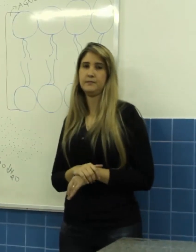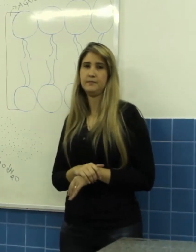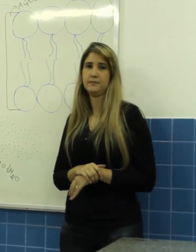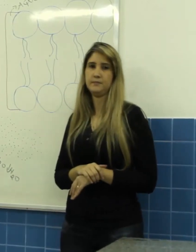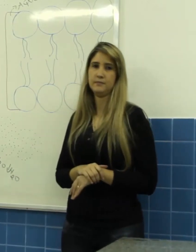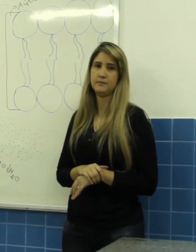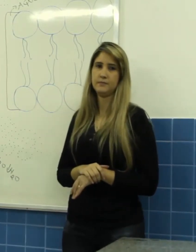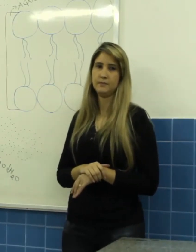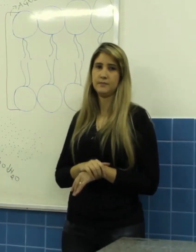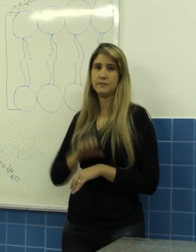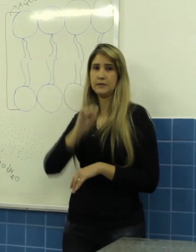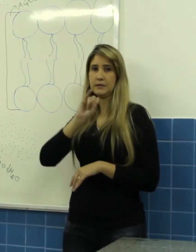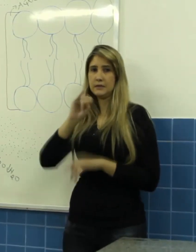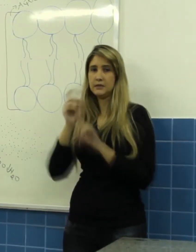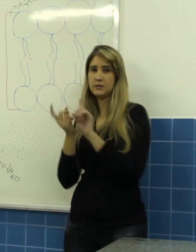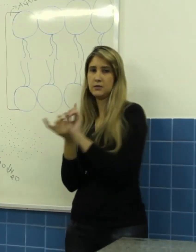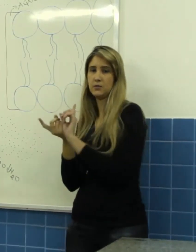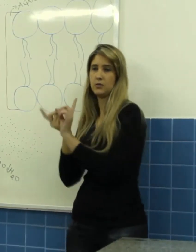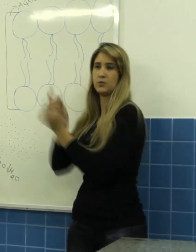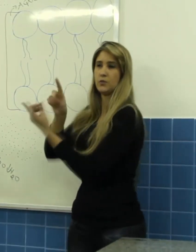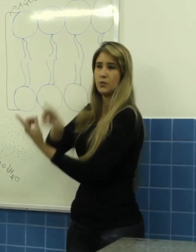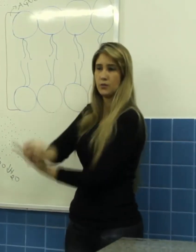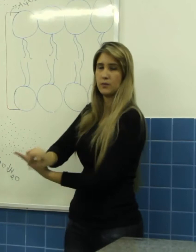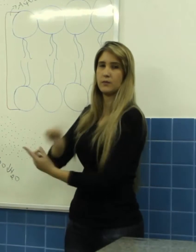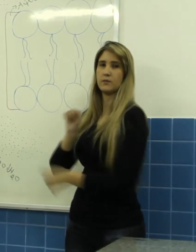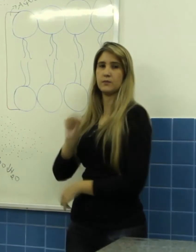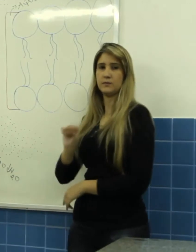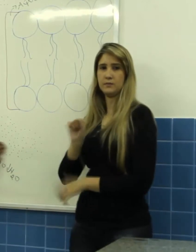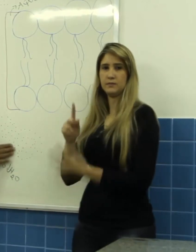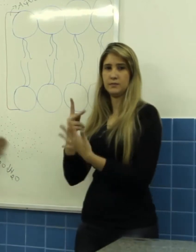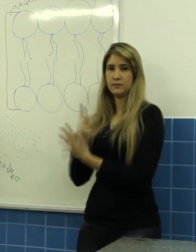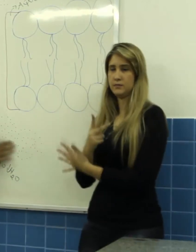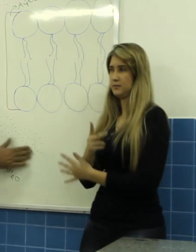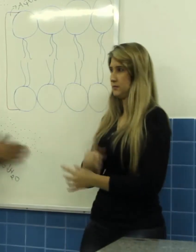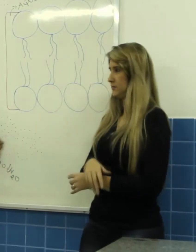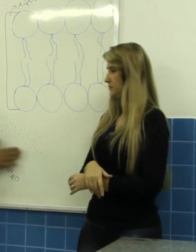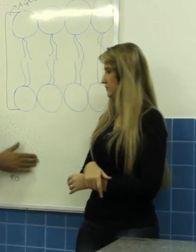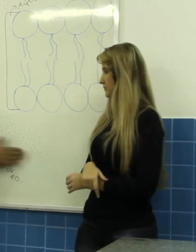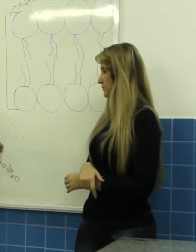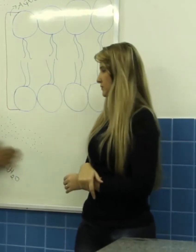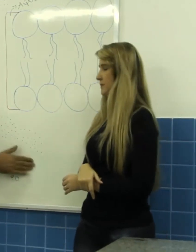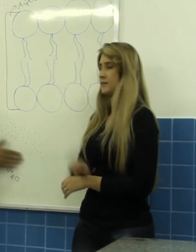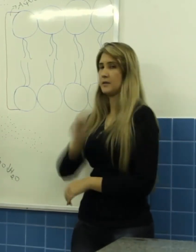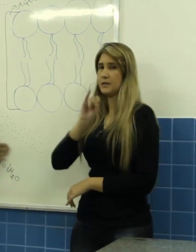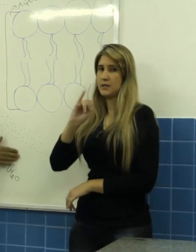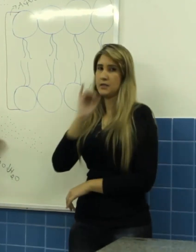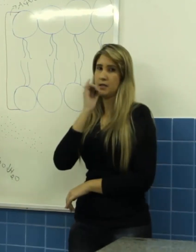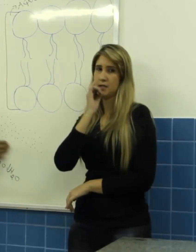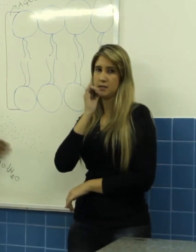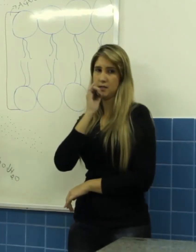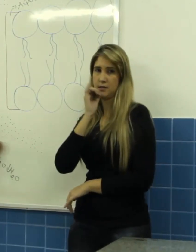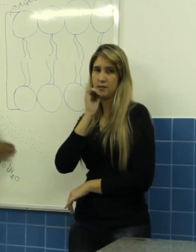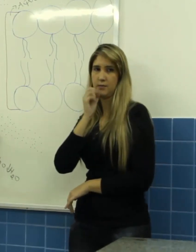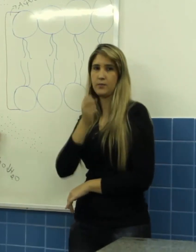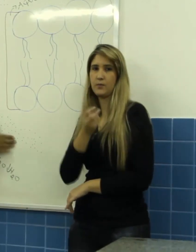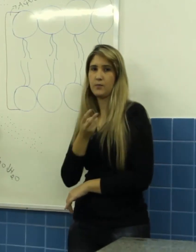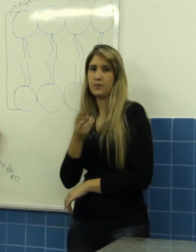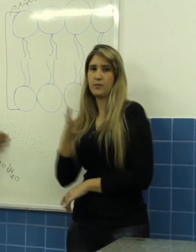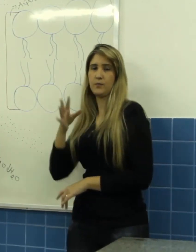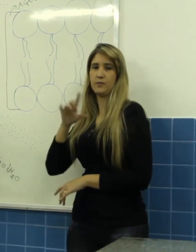Numa situação inversa, ou seja, numa situação onde a quantidade de